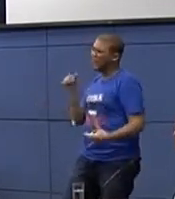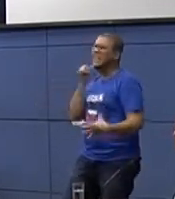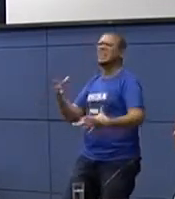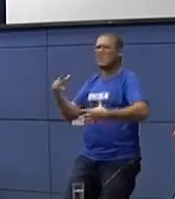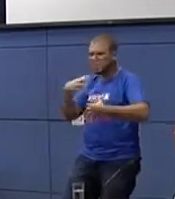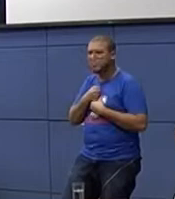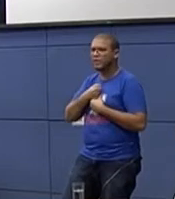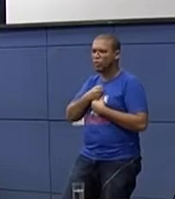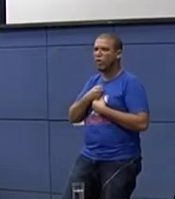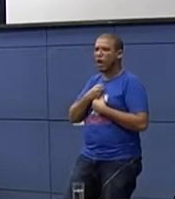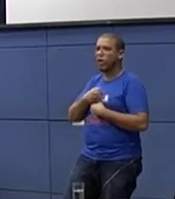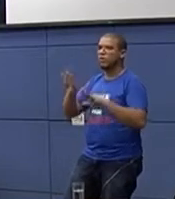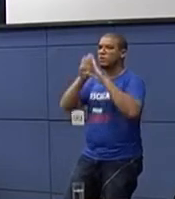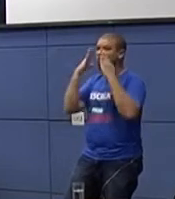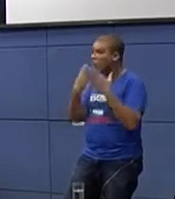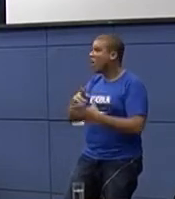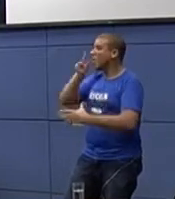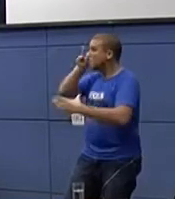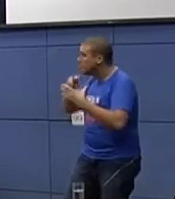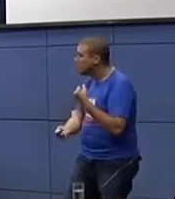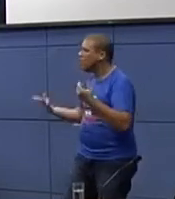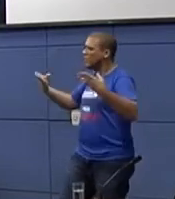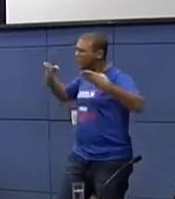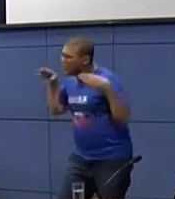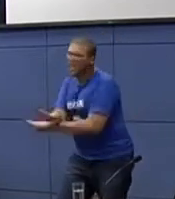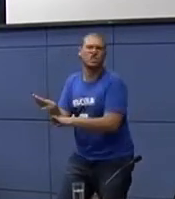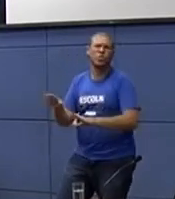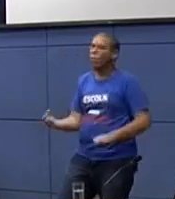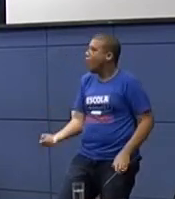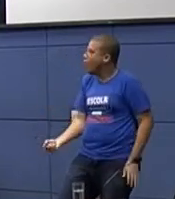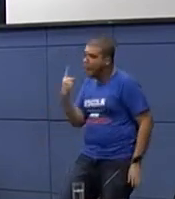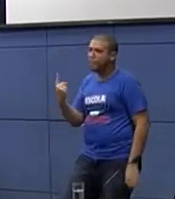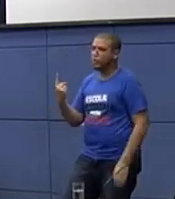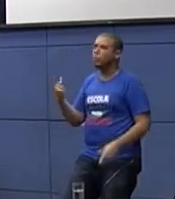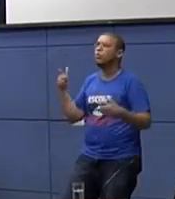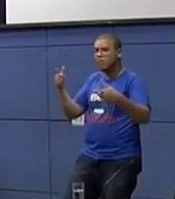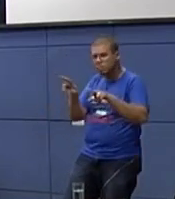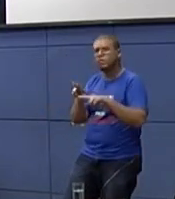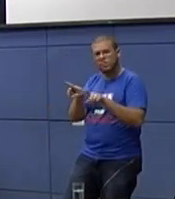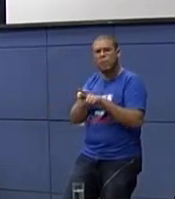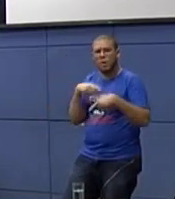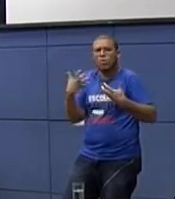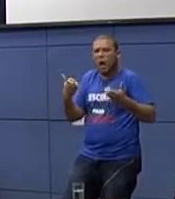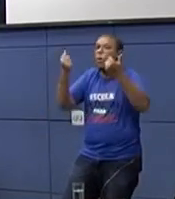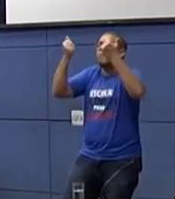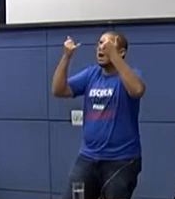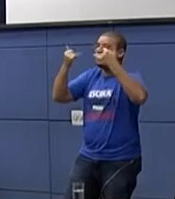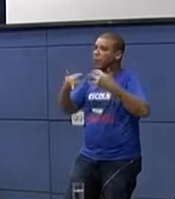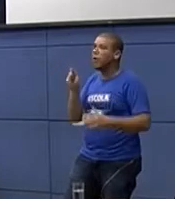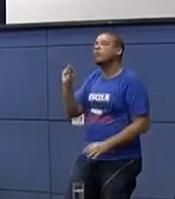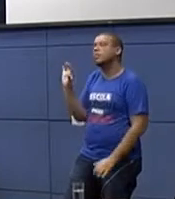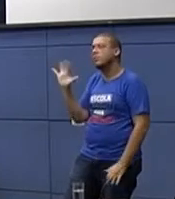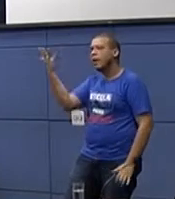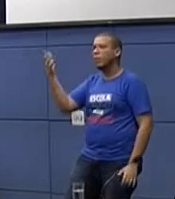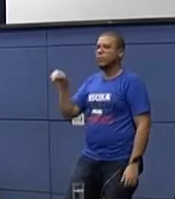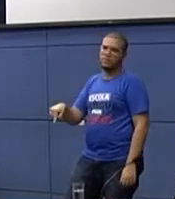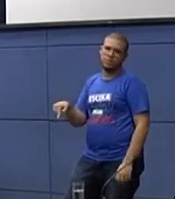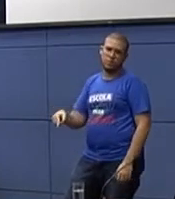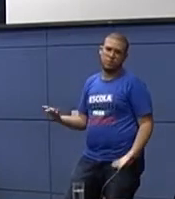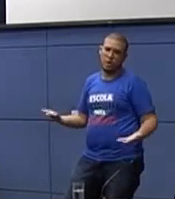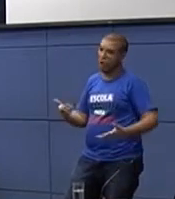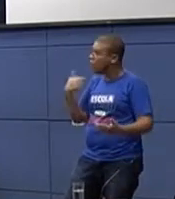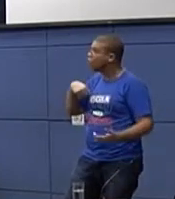uma qualidade. Eu estou muito decepcionado com o fechamento das escolas bilíngues, isso é um absurdo. Isso é um absurdo. Eu